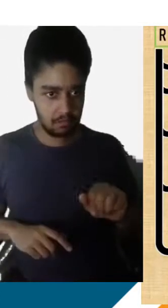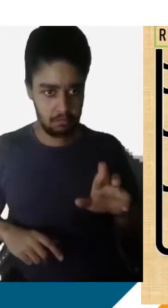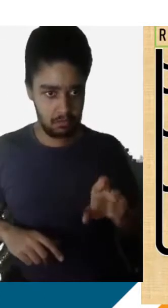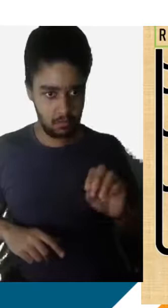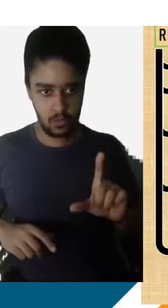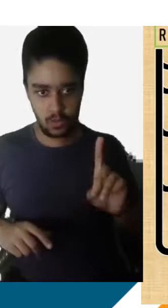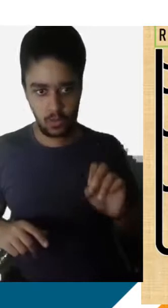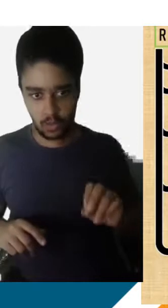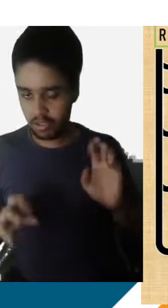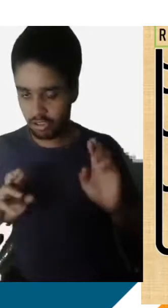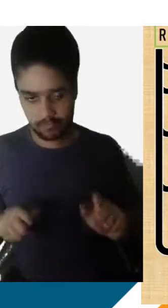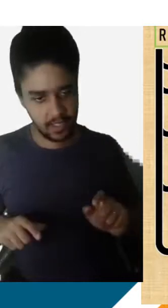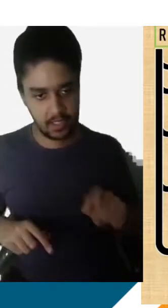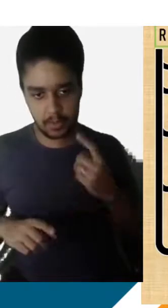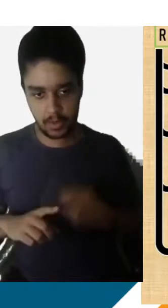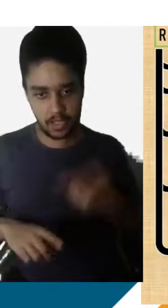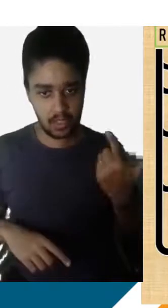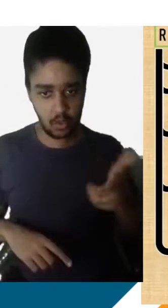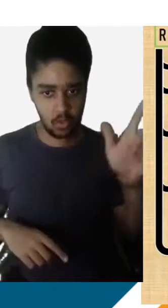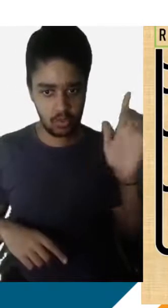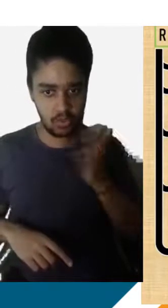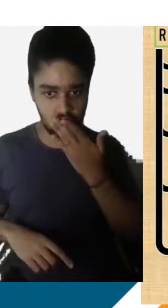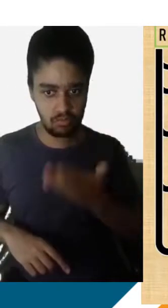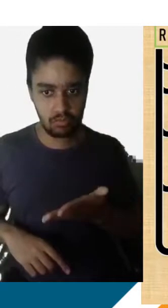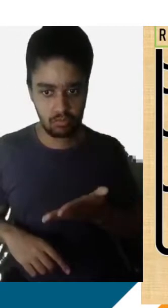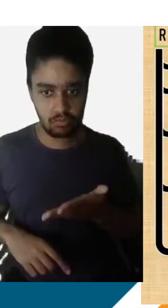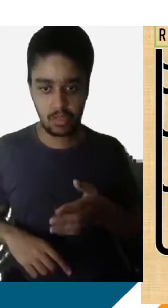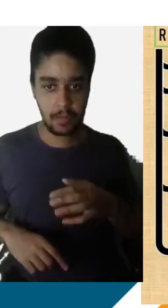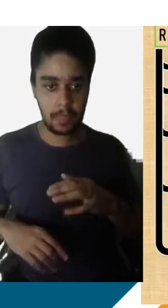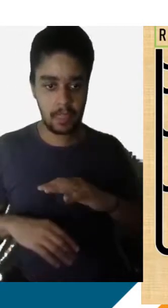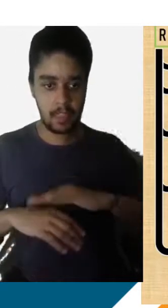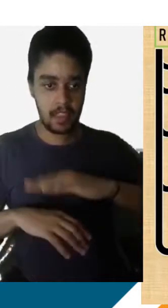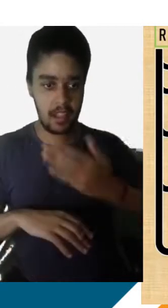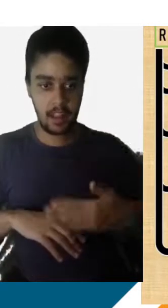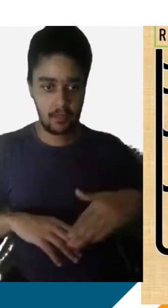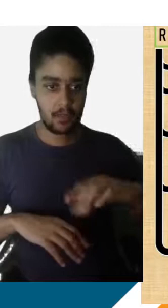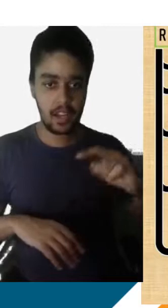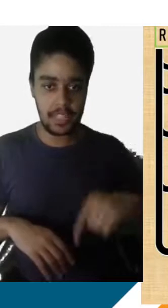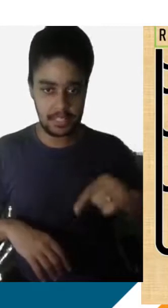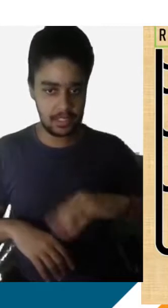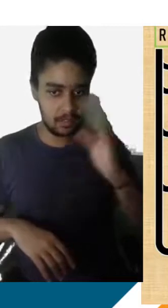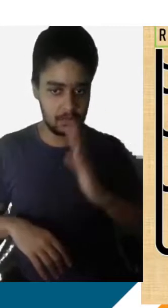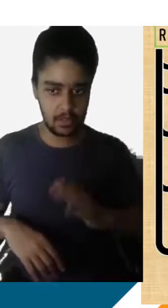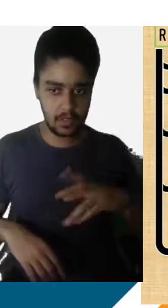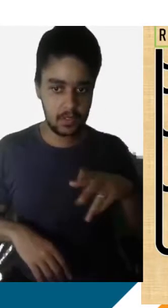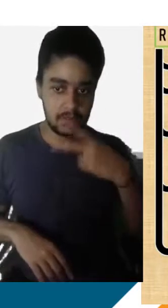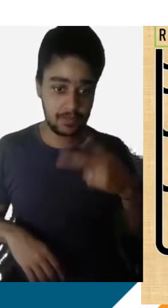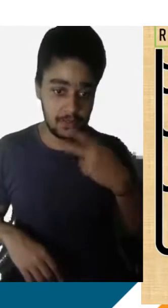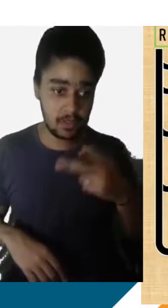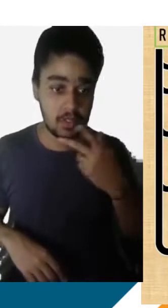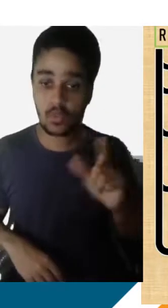Haroldo de Azevedo. Ele propôs uma outra forma de classificação do relevo no Brasil.